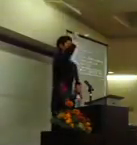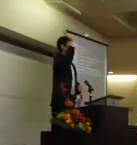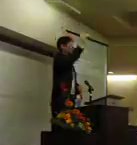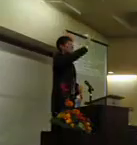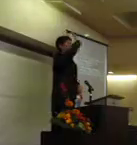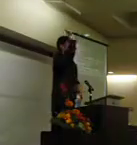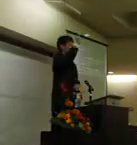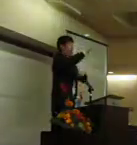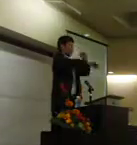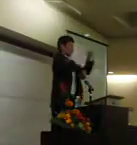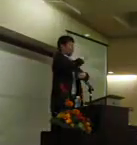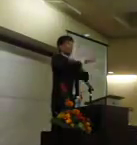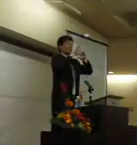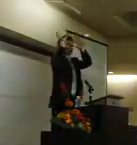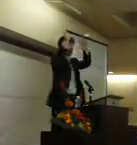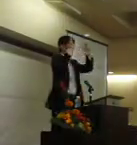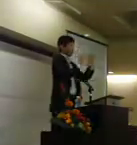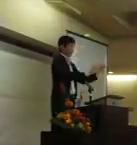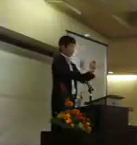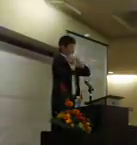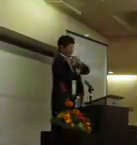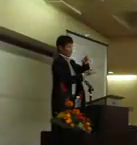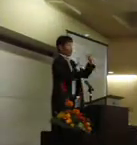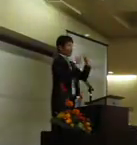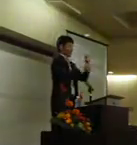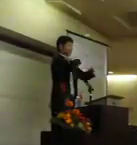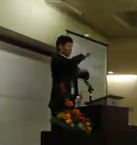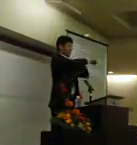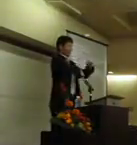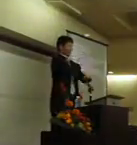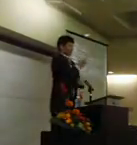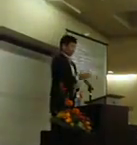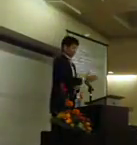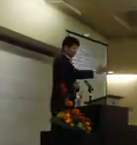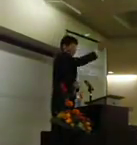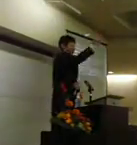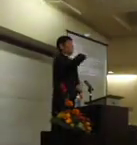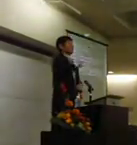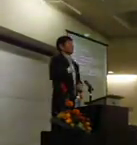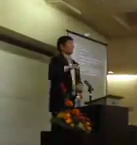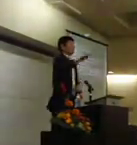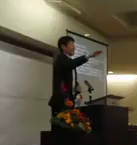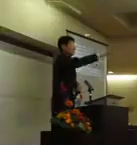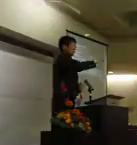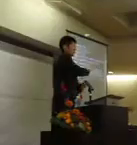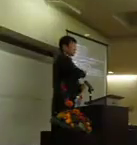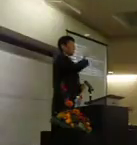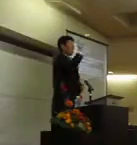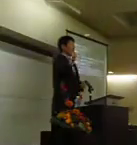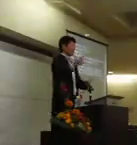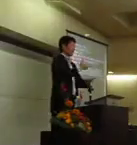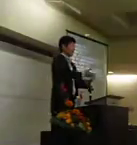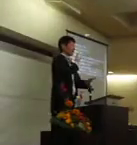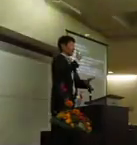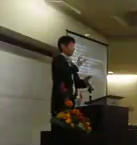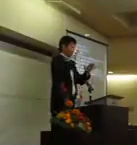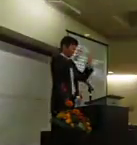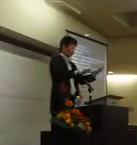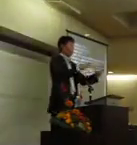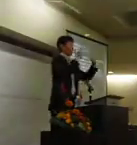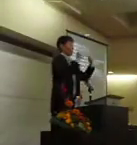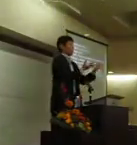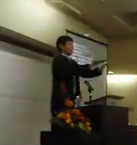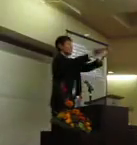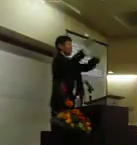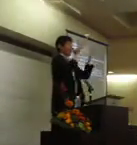御心が天で行われるように、 地でも行われますように、 私たちの仕事の糧を今